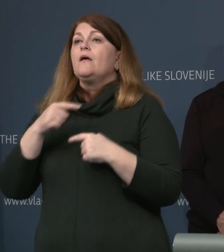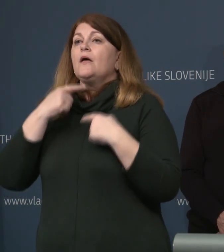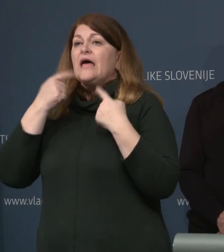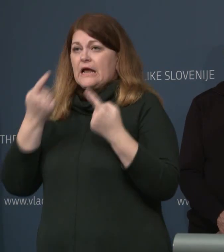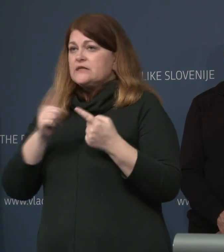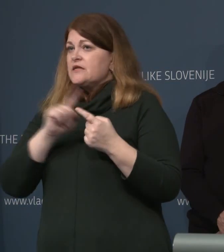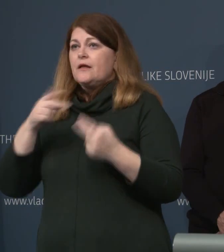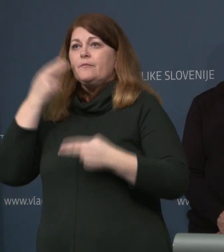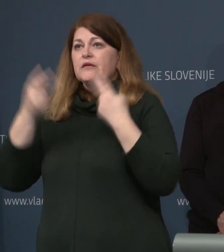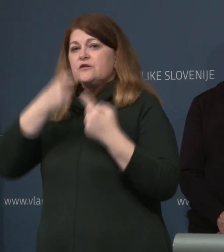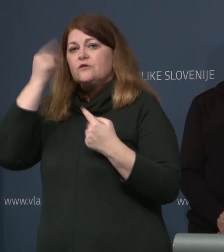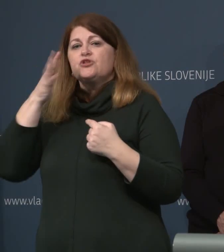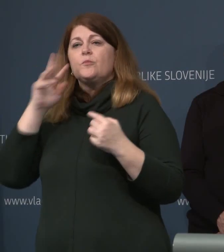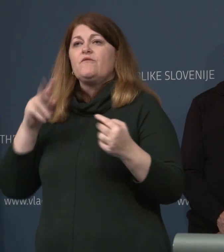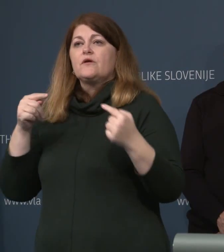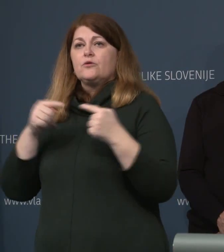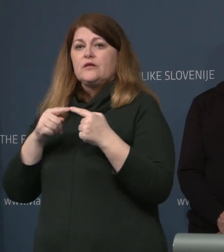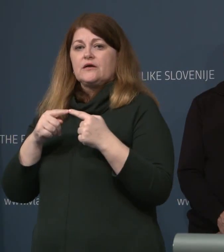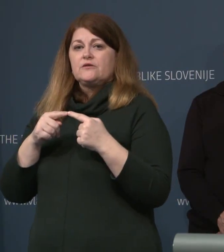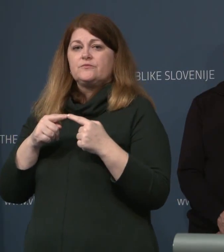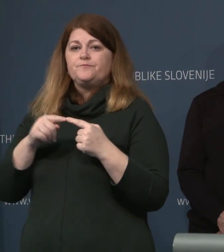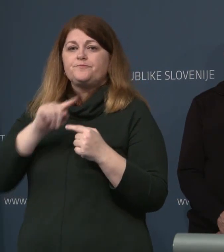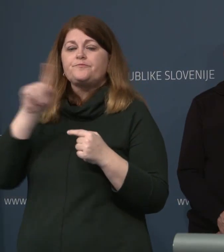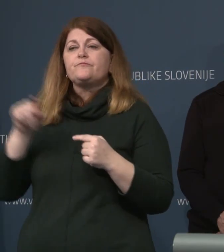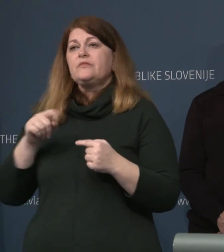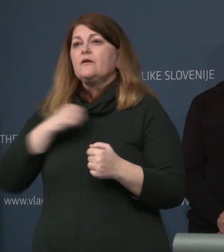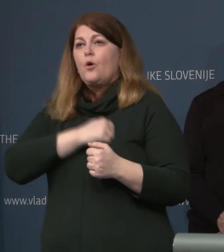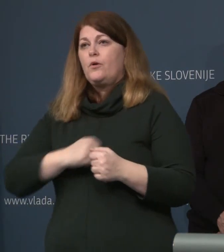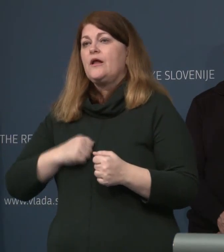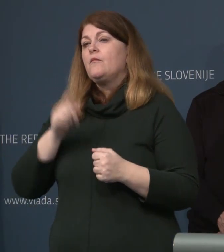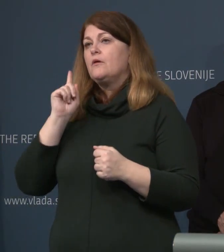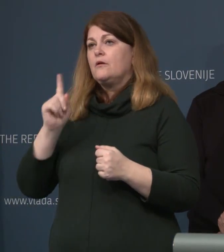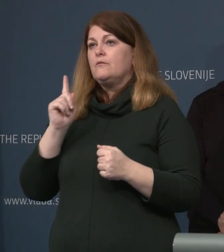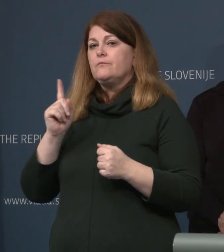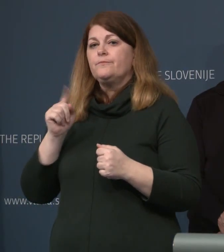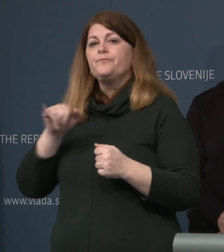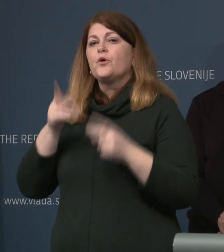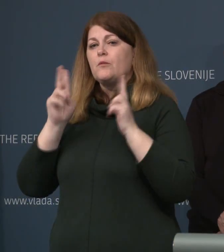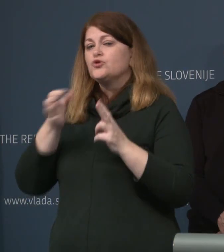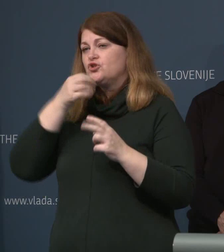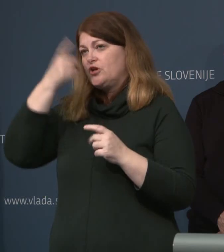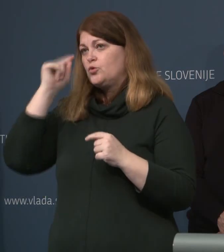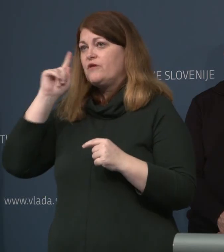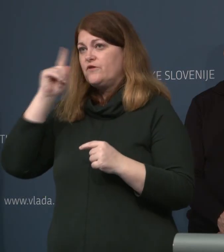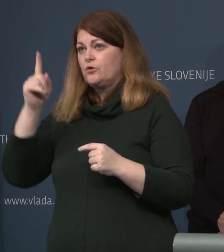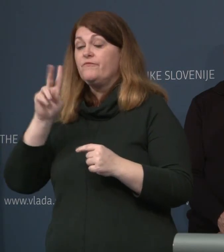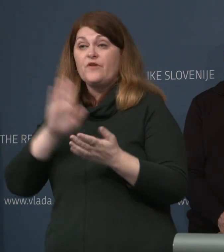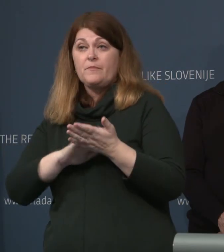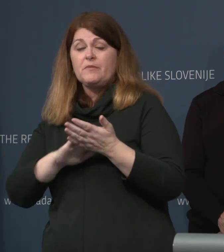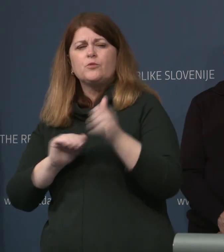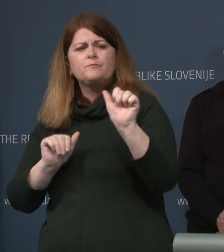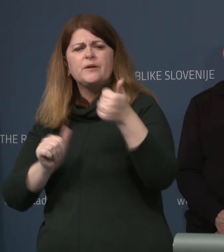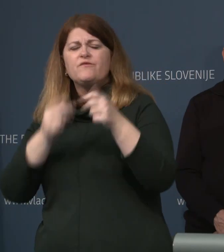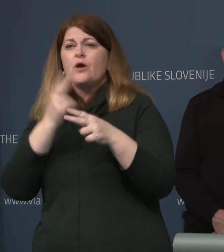testirate ljudi, ki so bili v kontaktu z obolelimi, ampak seveda to je možno samo, če ljudje vedo. Ne? V primeru